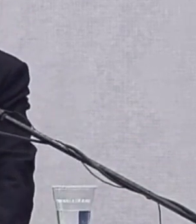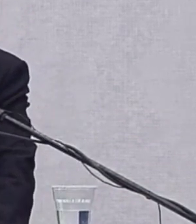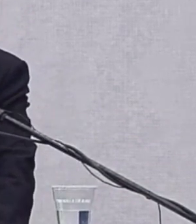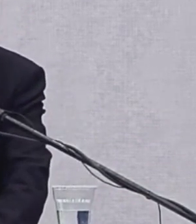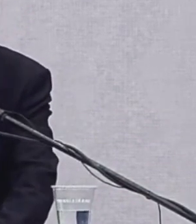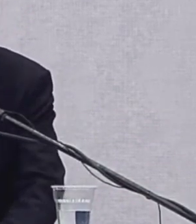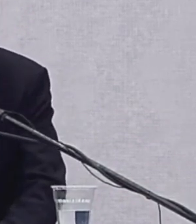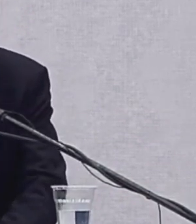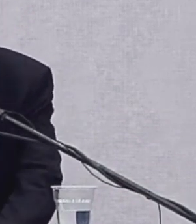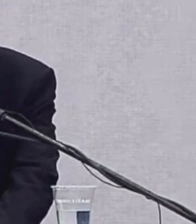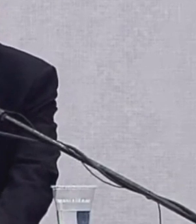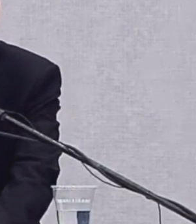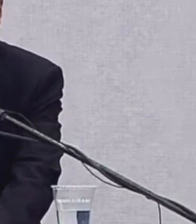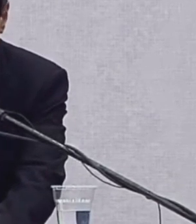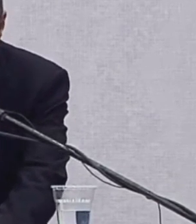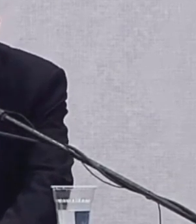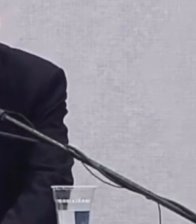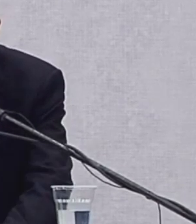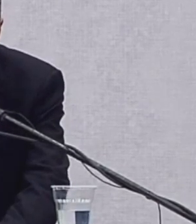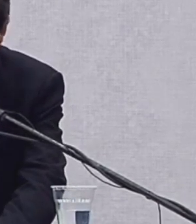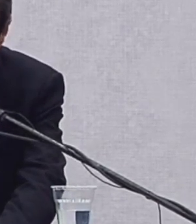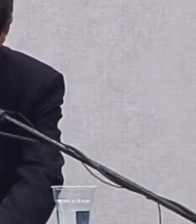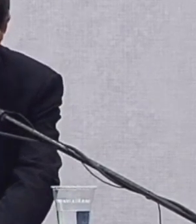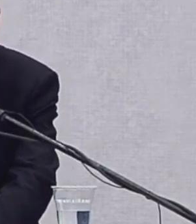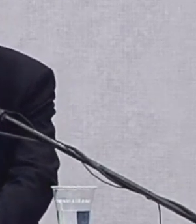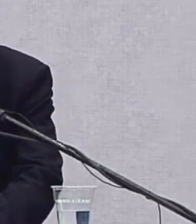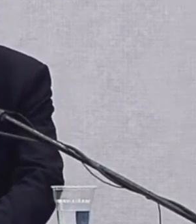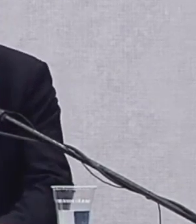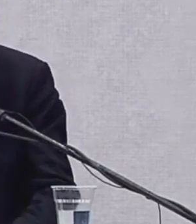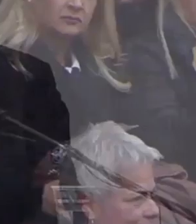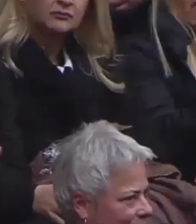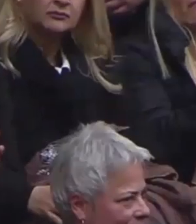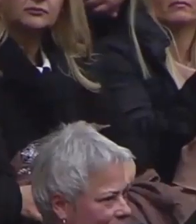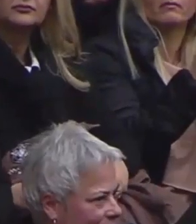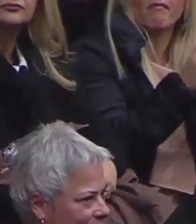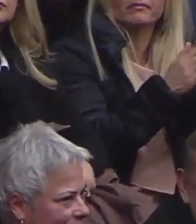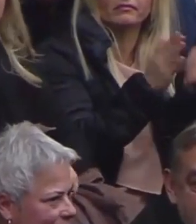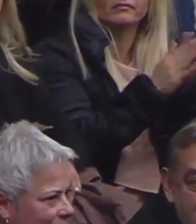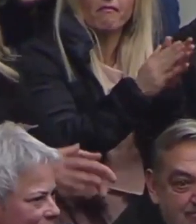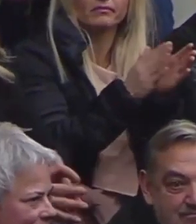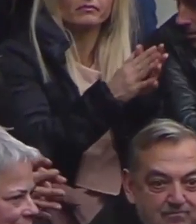δρόμο για να πας σήμερα στη Βούντενη, και είναι έτοιμος πλέον.